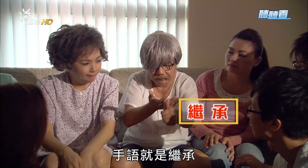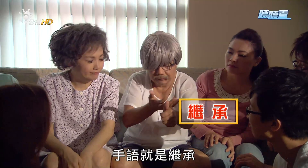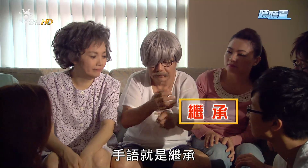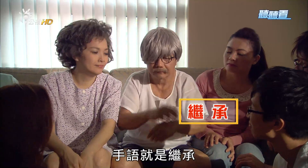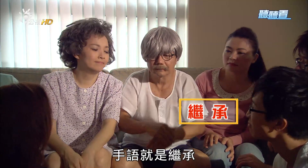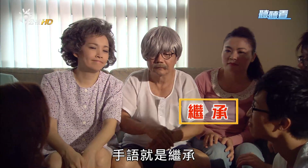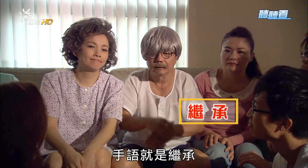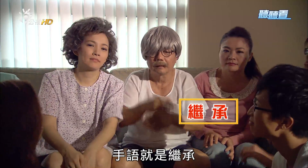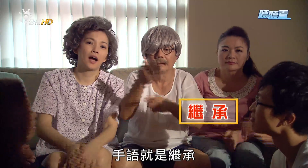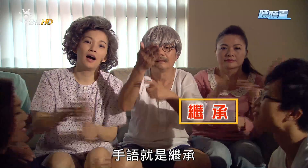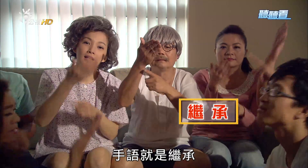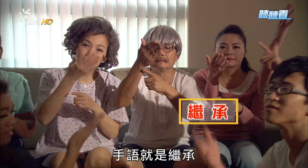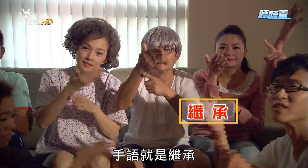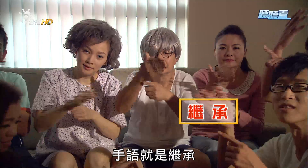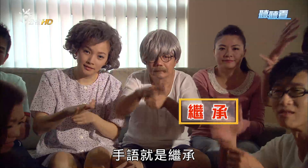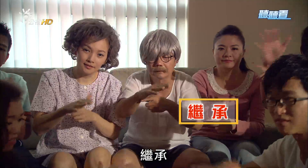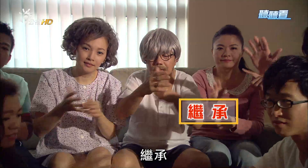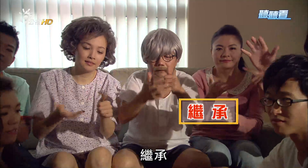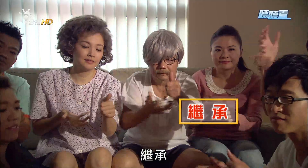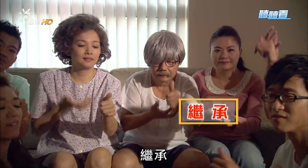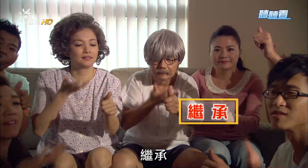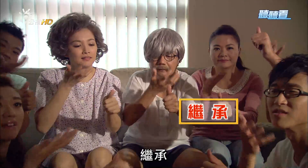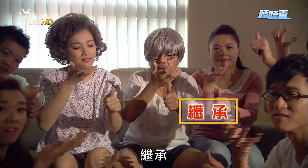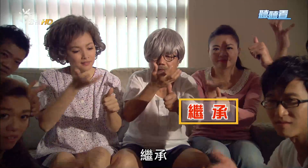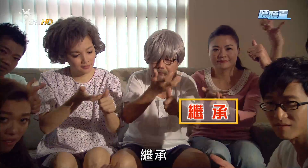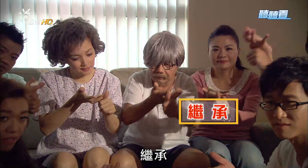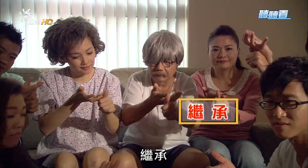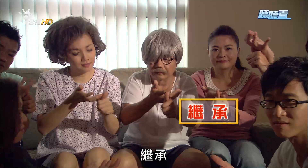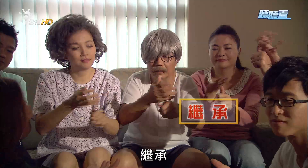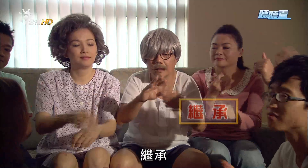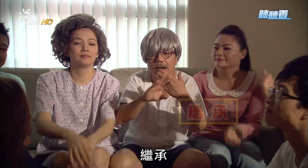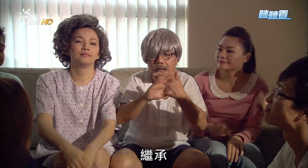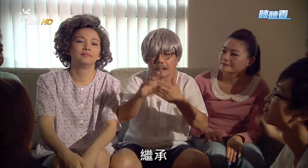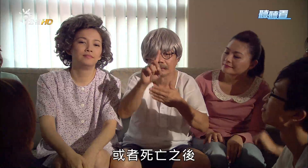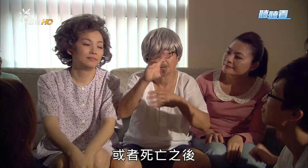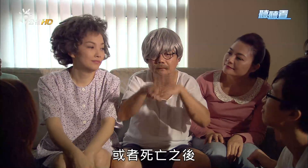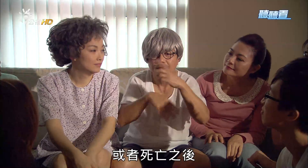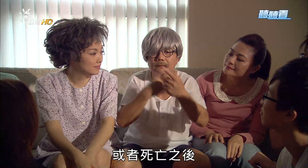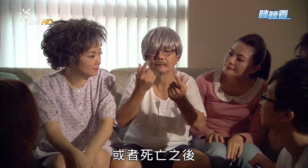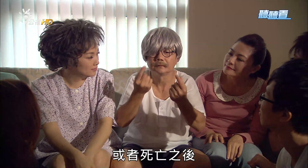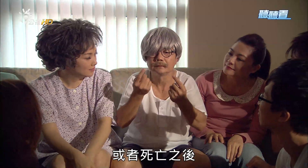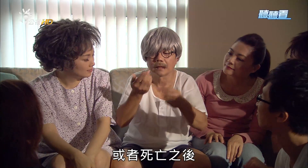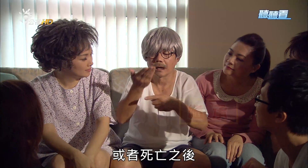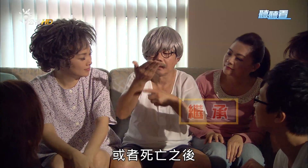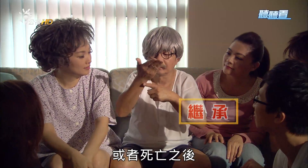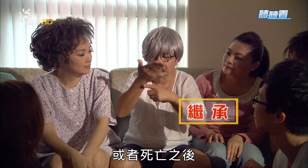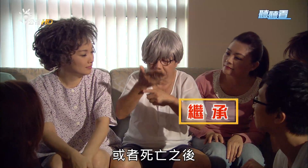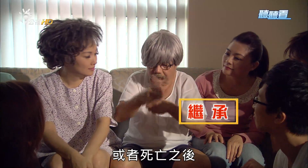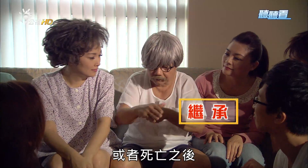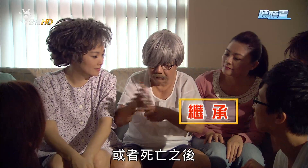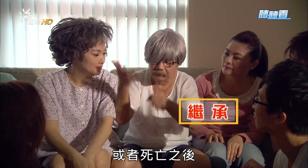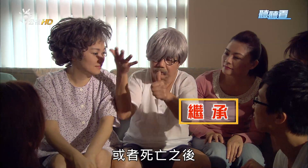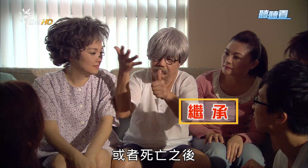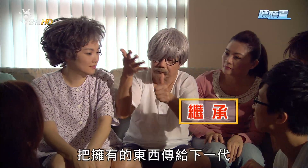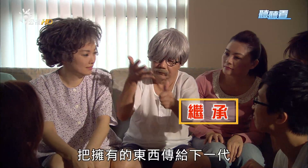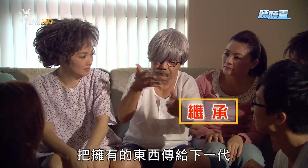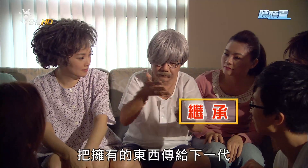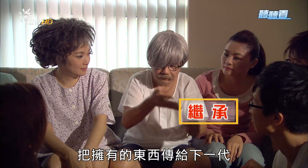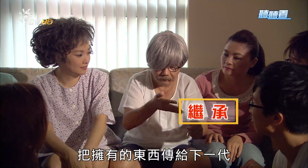承， 继承， 或者死亡之后啊，把拥有的